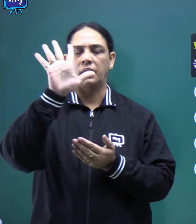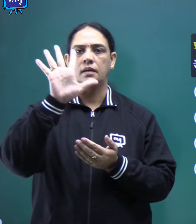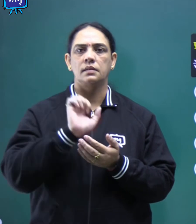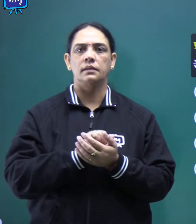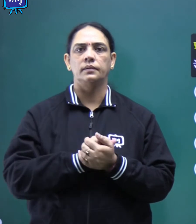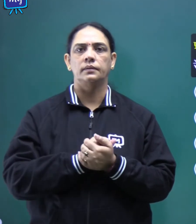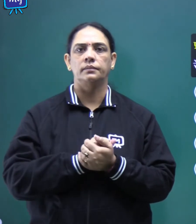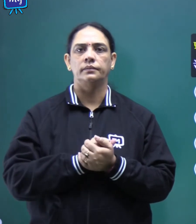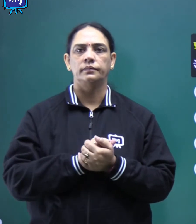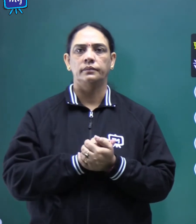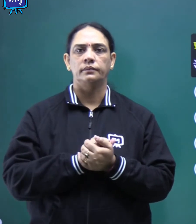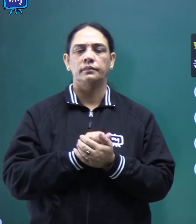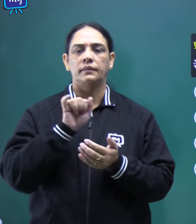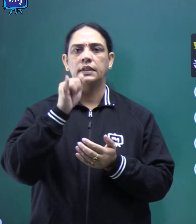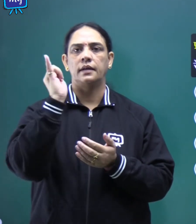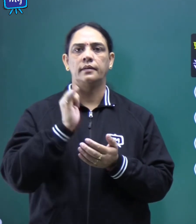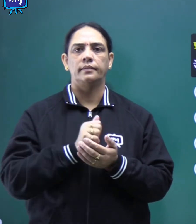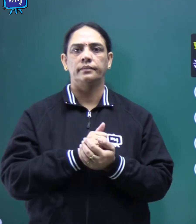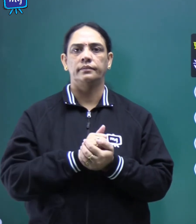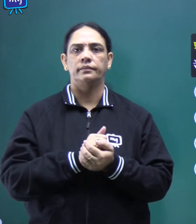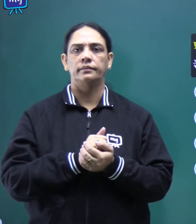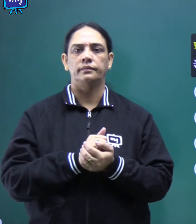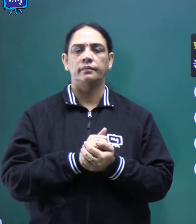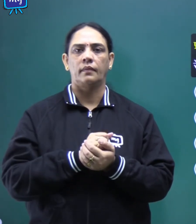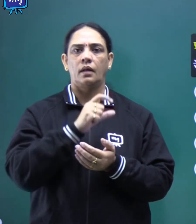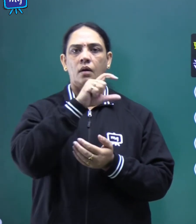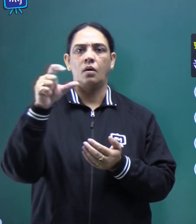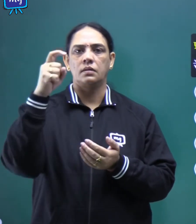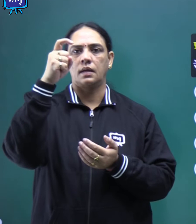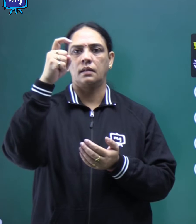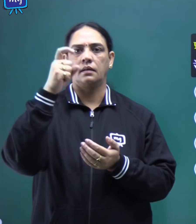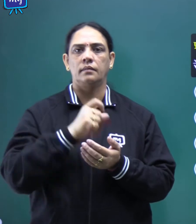5, 6 और 7।